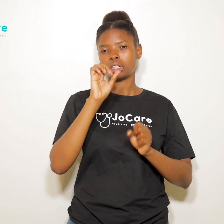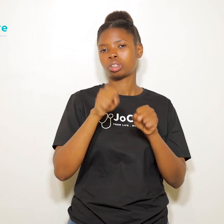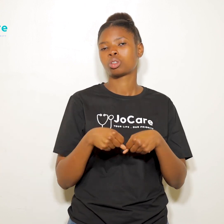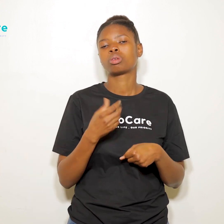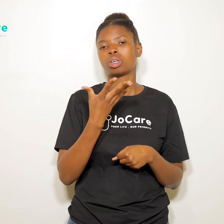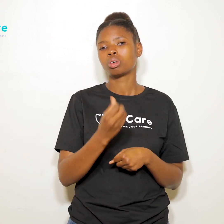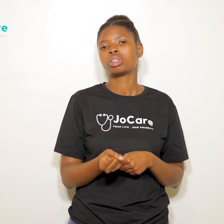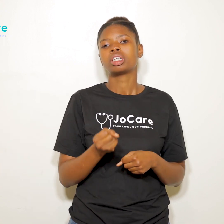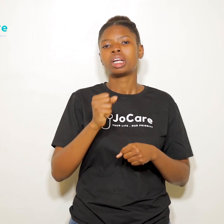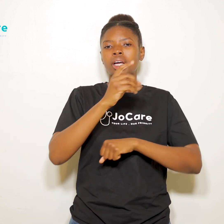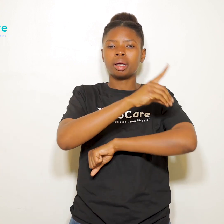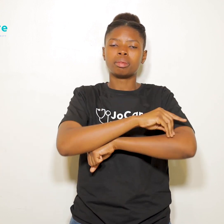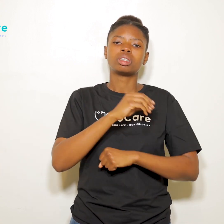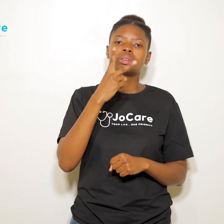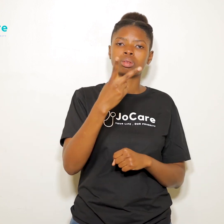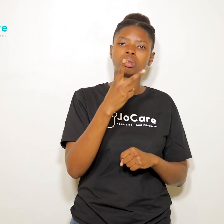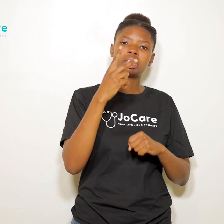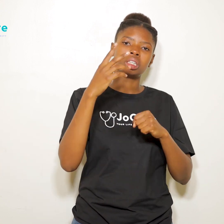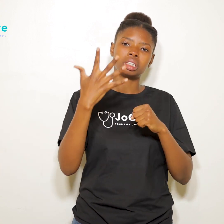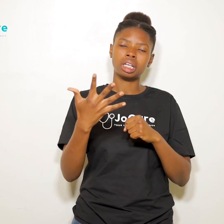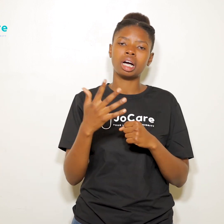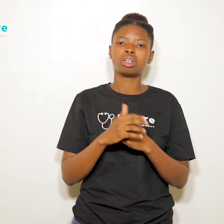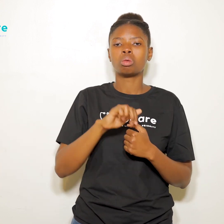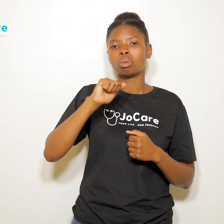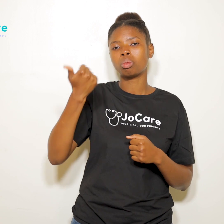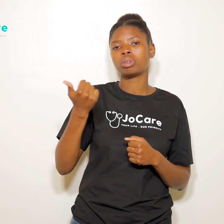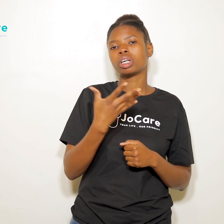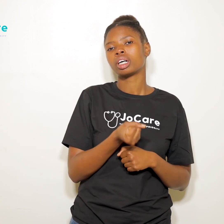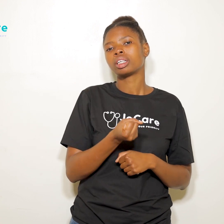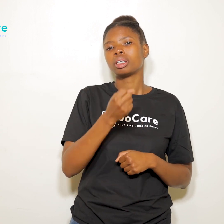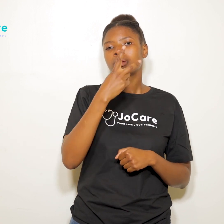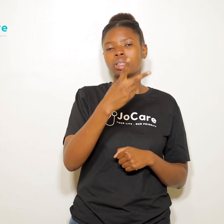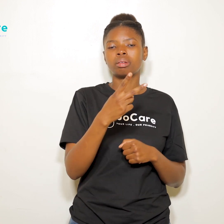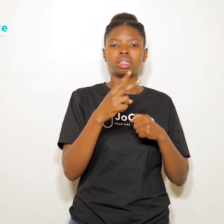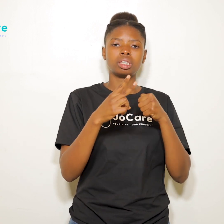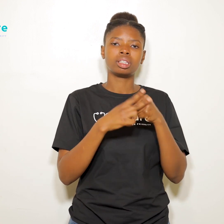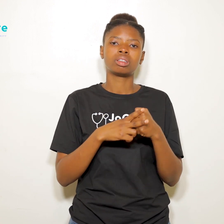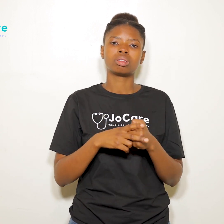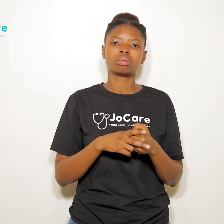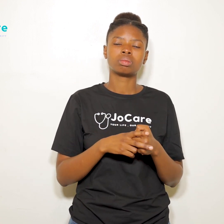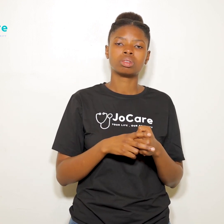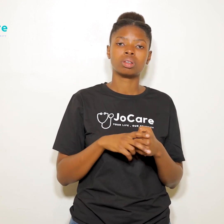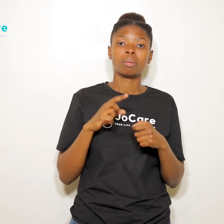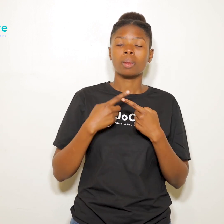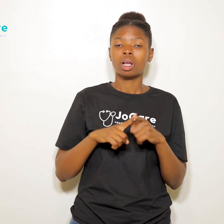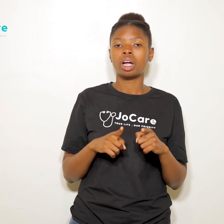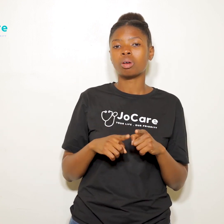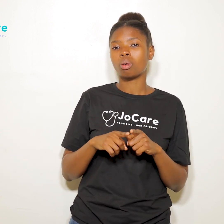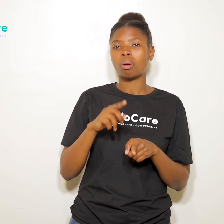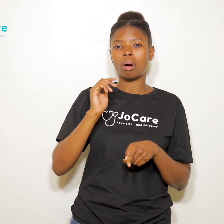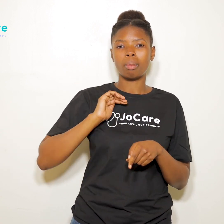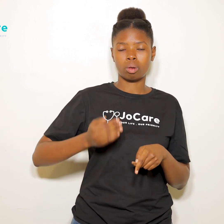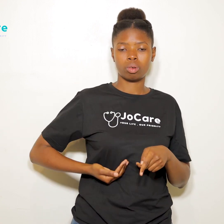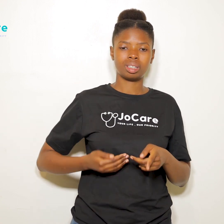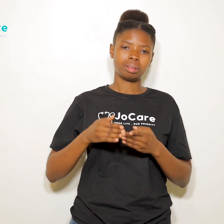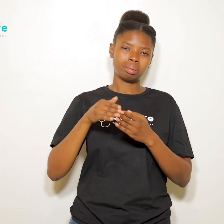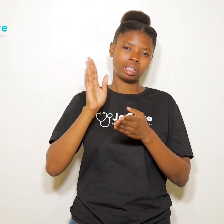akagira 27. Abenshi bagira ingahe? Abenshi ugereranyije moyenne bagira